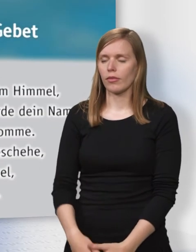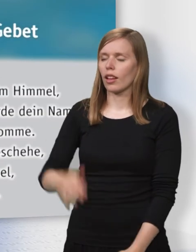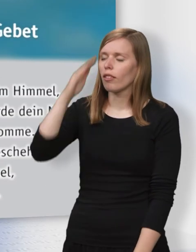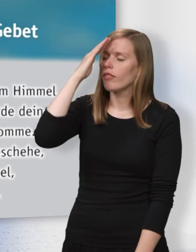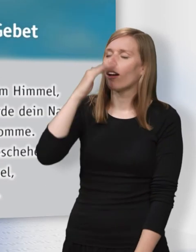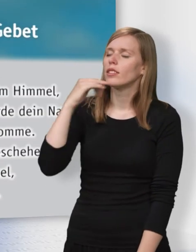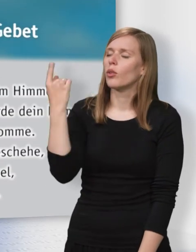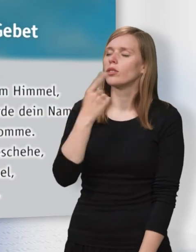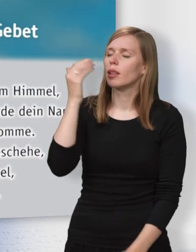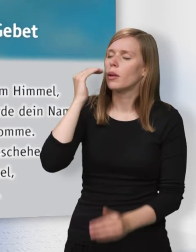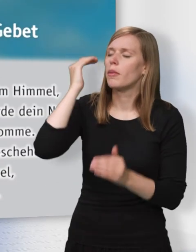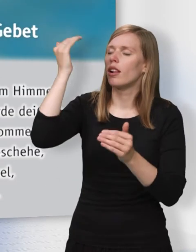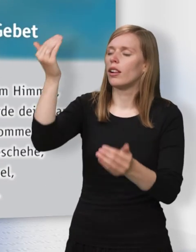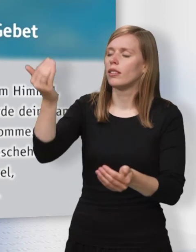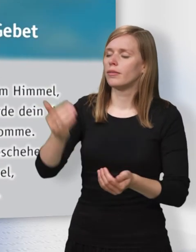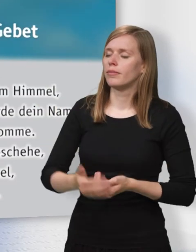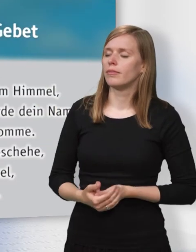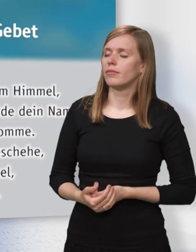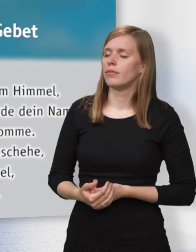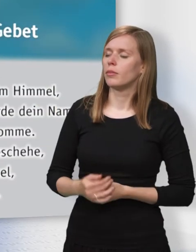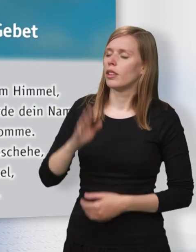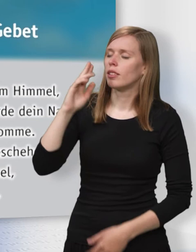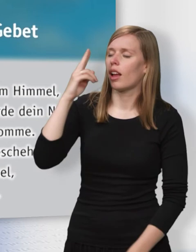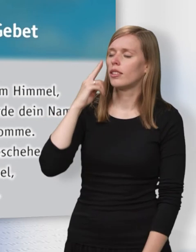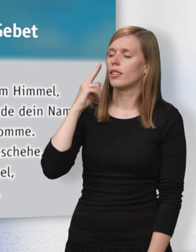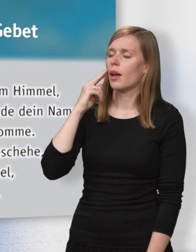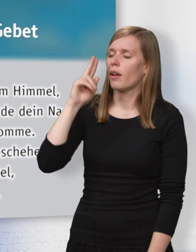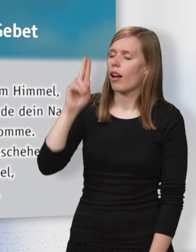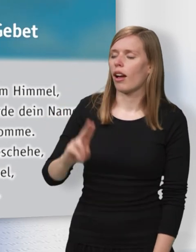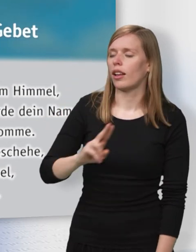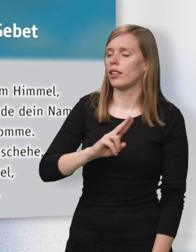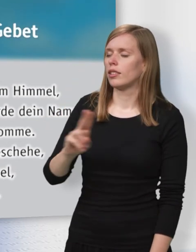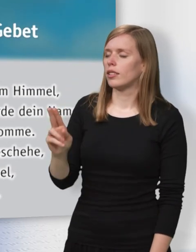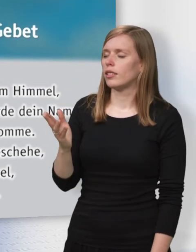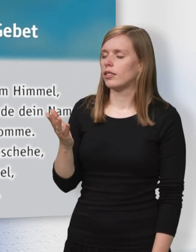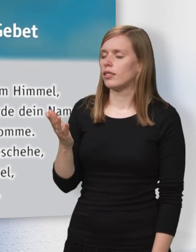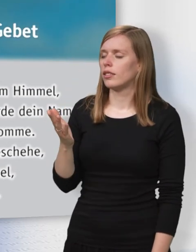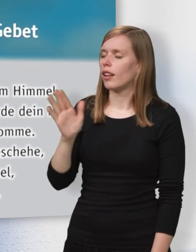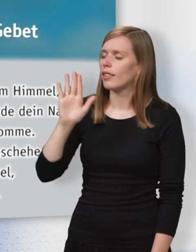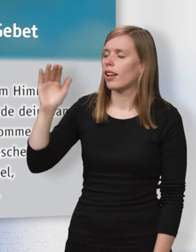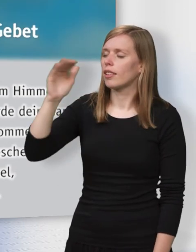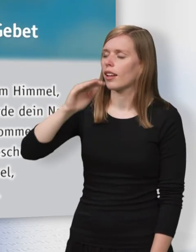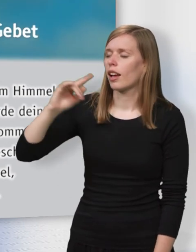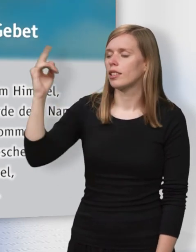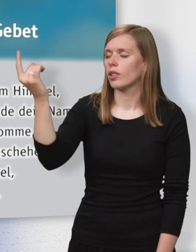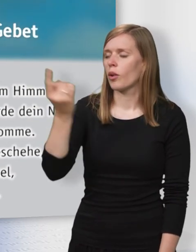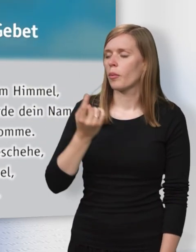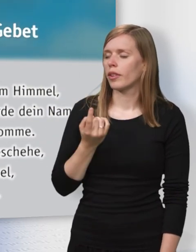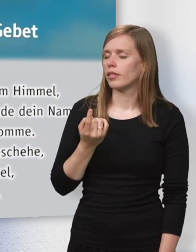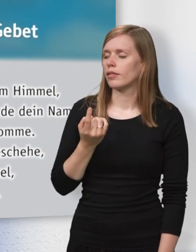Vater unser im Himmel, geheiligt werde dein Name. Dein Reich